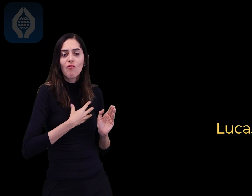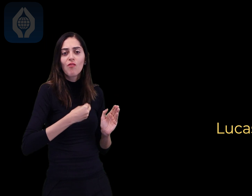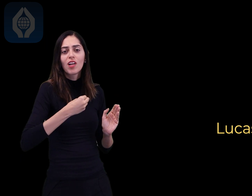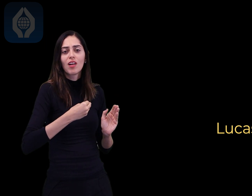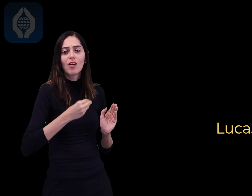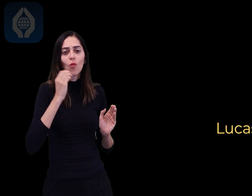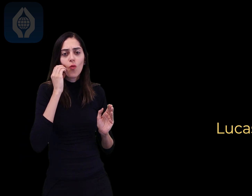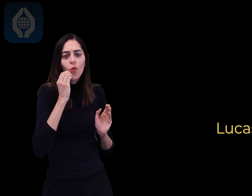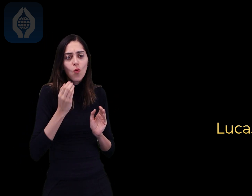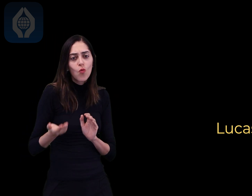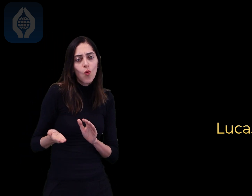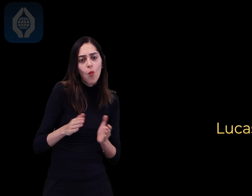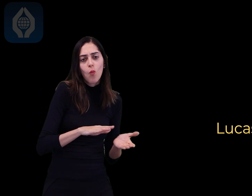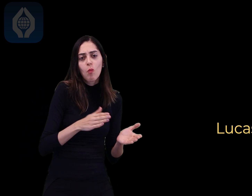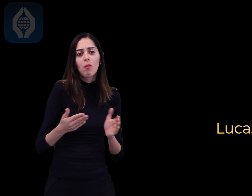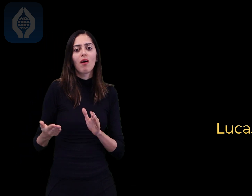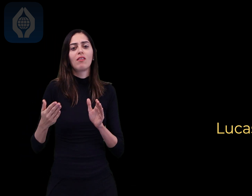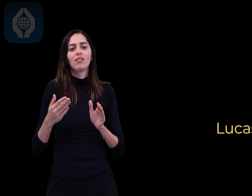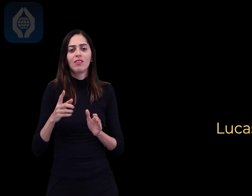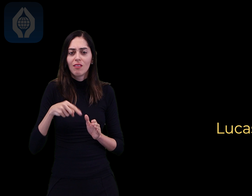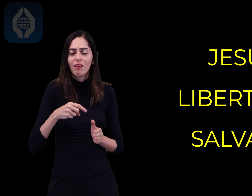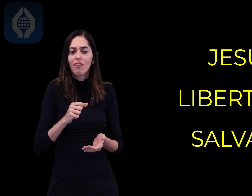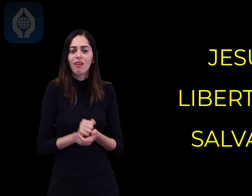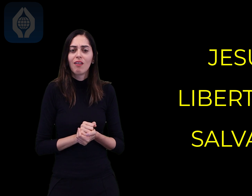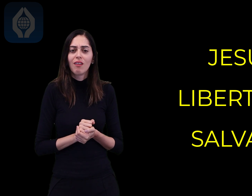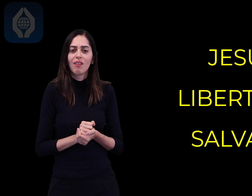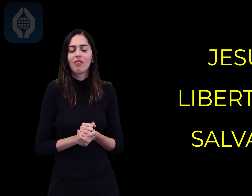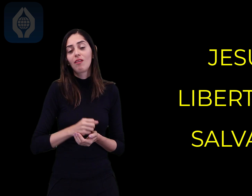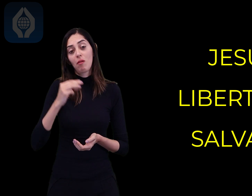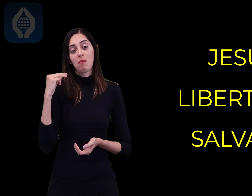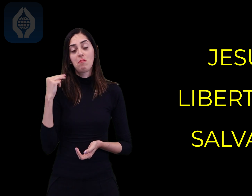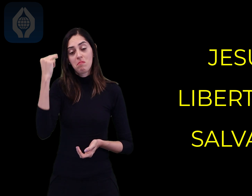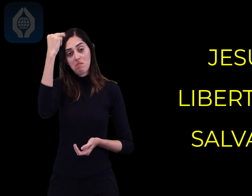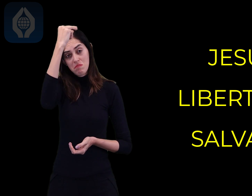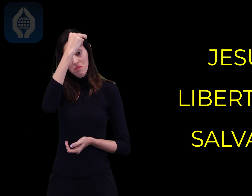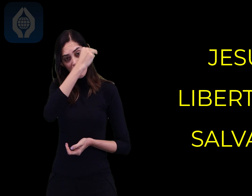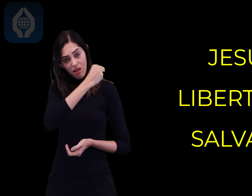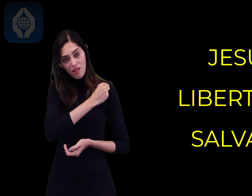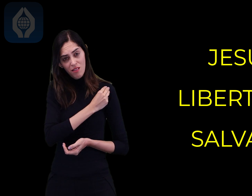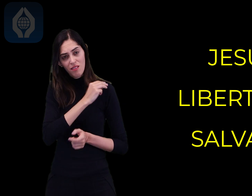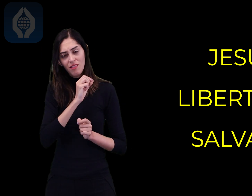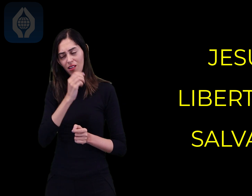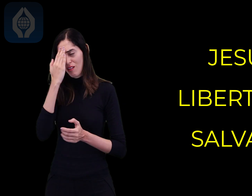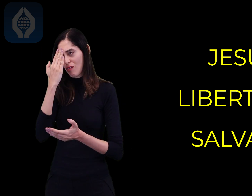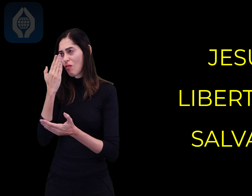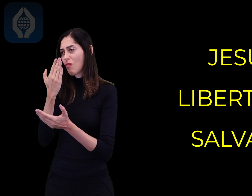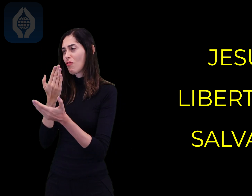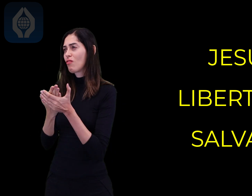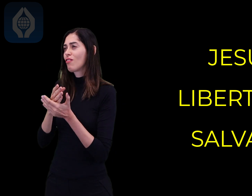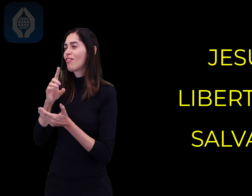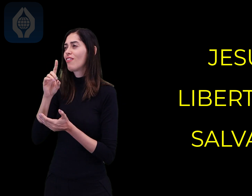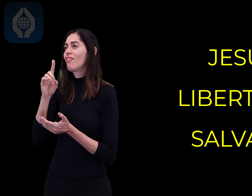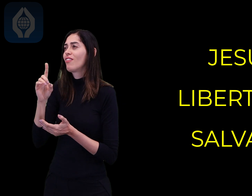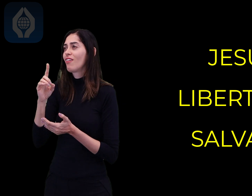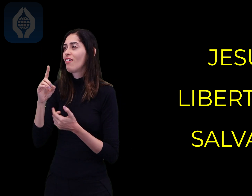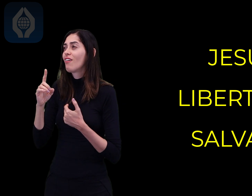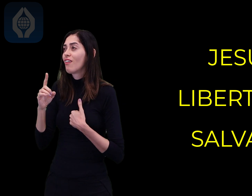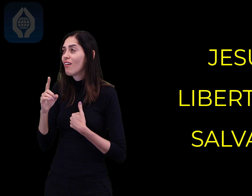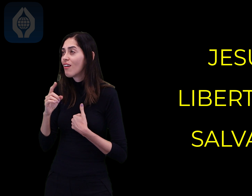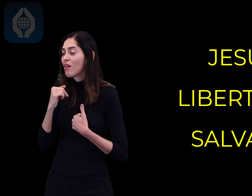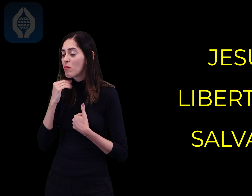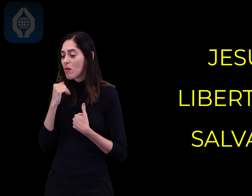Deus que ele fosse a mãe do Salvador. Concluindo, quem seria esse Salvador?